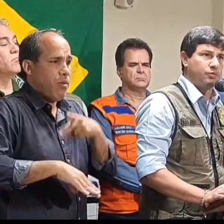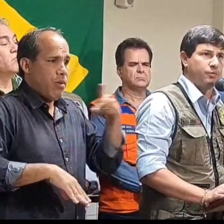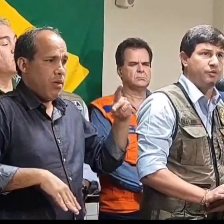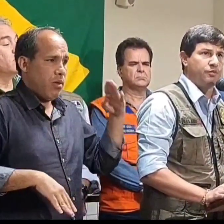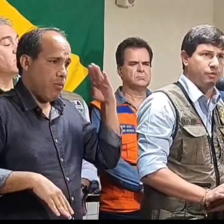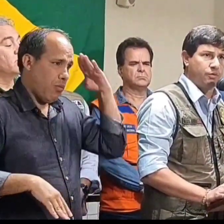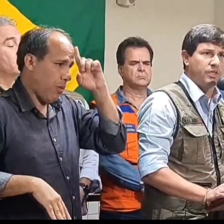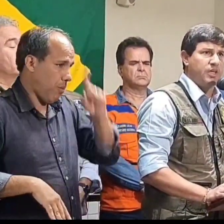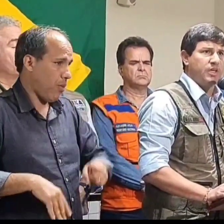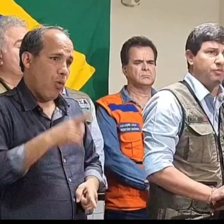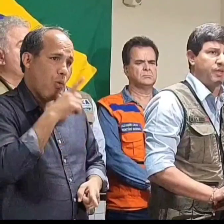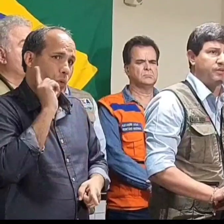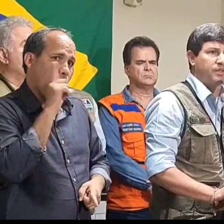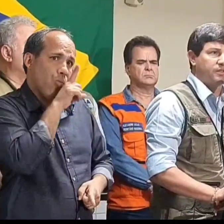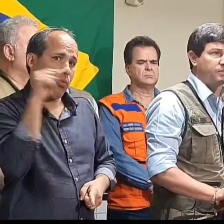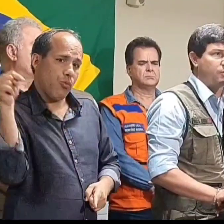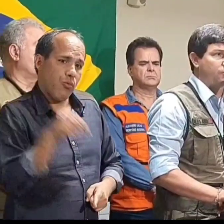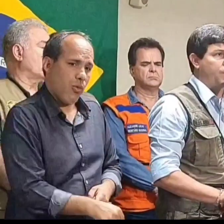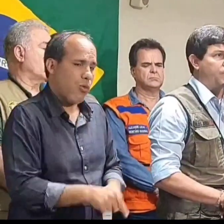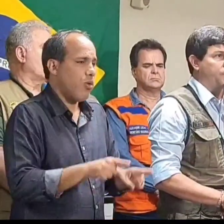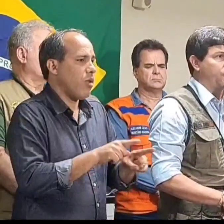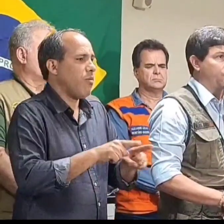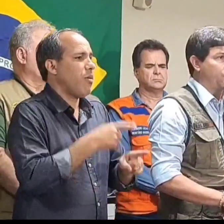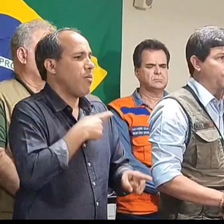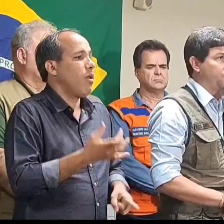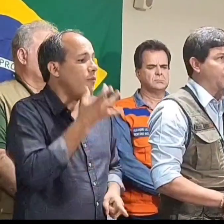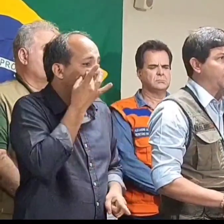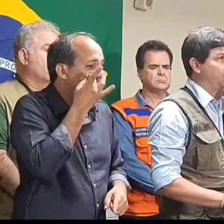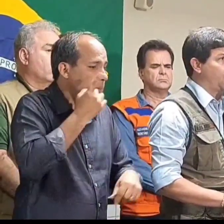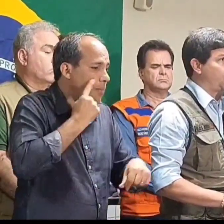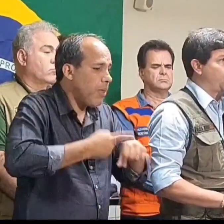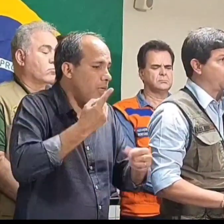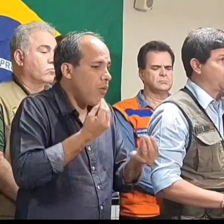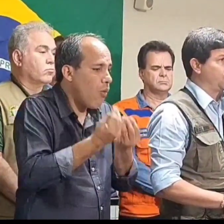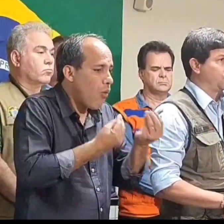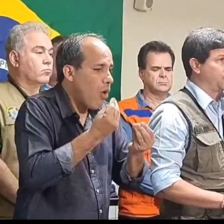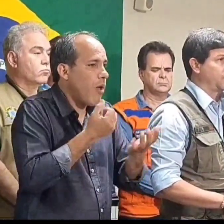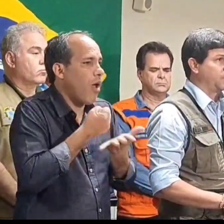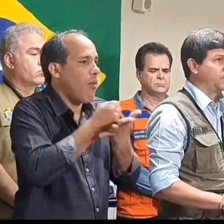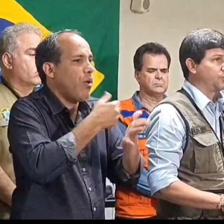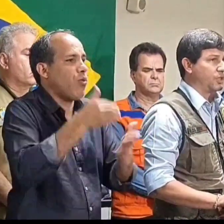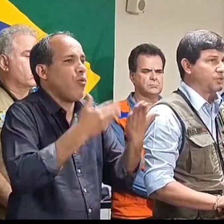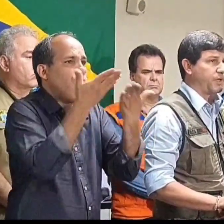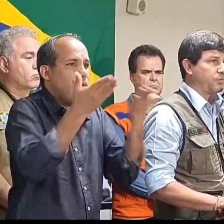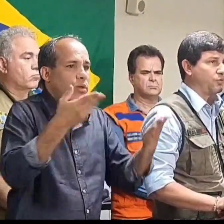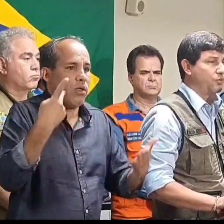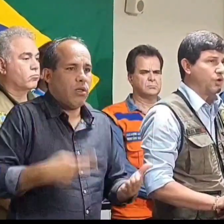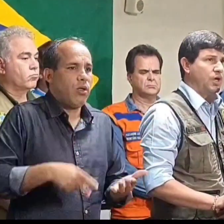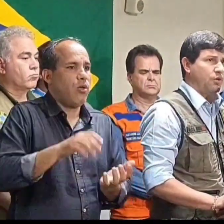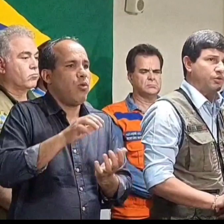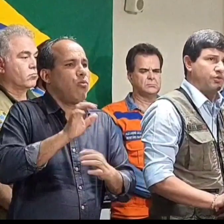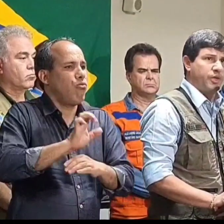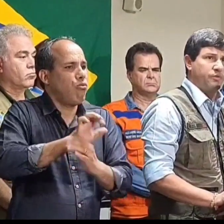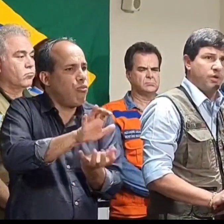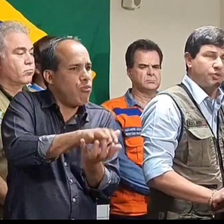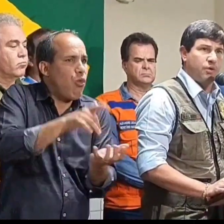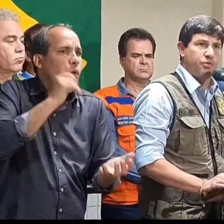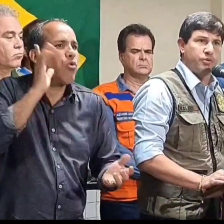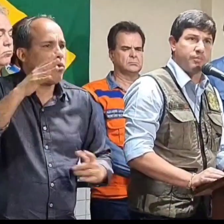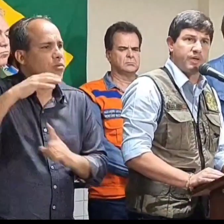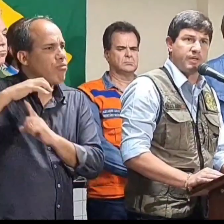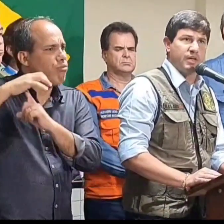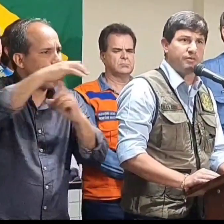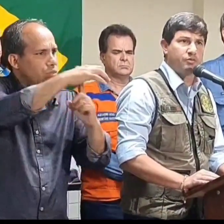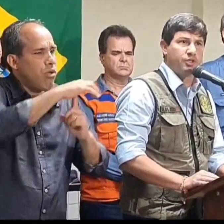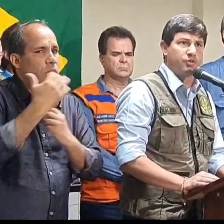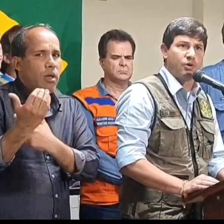no último domingo, ontem. E o presidente decidiu acompanhar de perto hoje para dar todo o apoio a todos vocês aqui do estado de Pernambuco. Ontem sobrevoamos com o